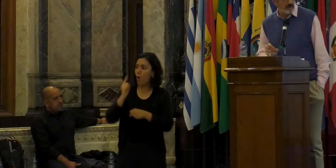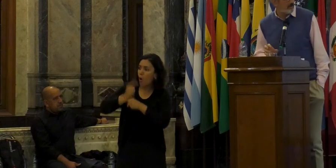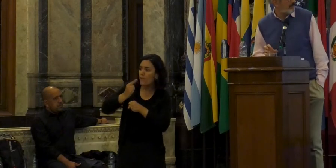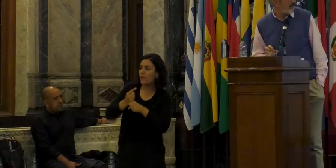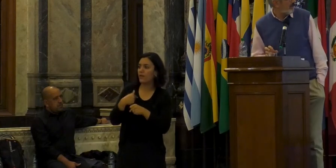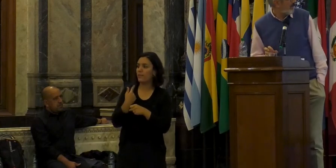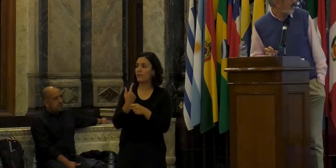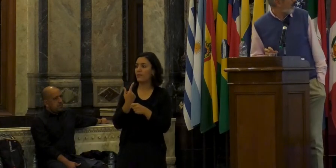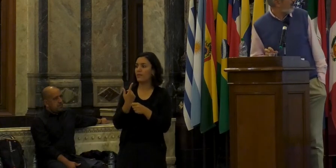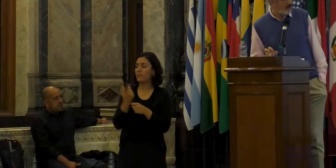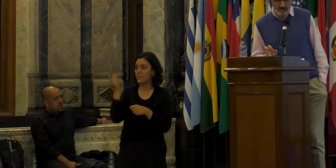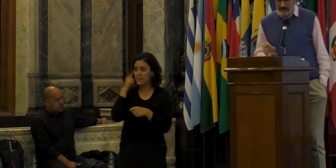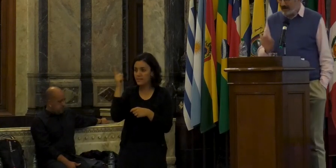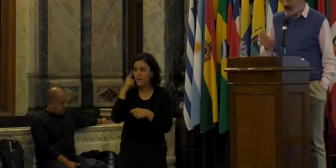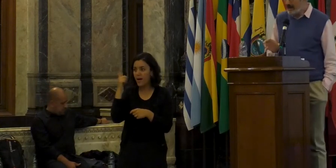los procesos